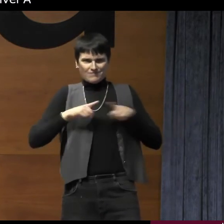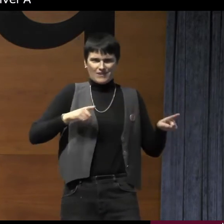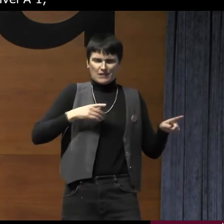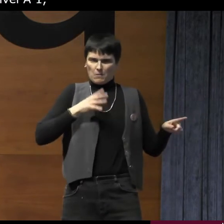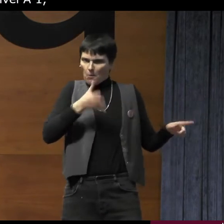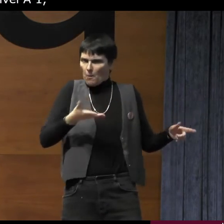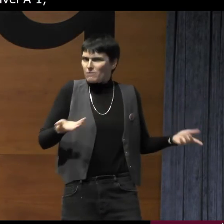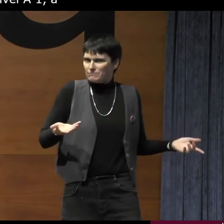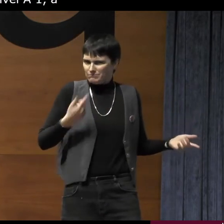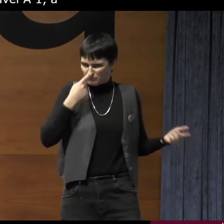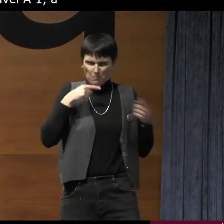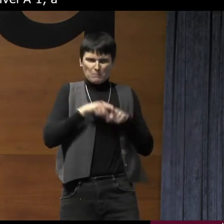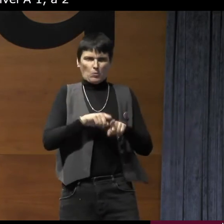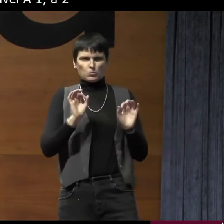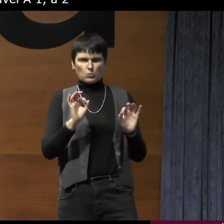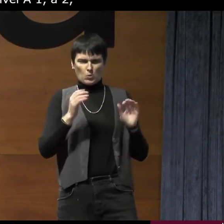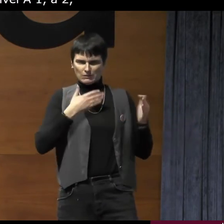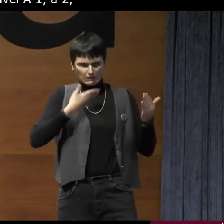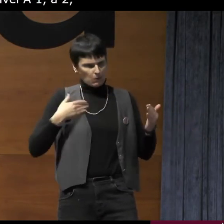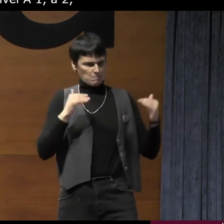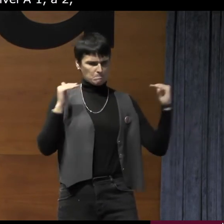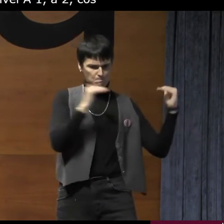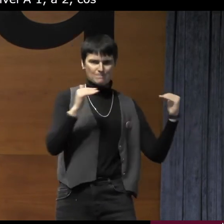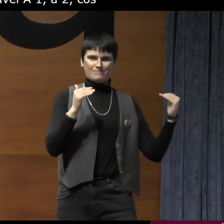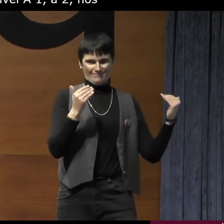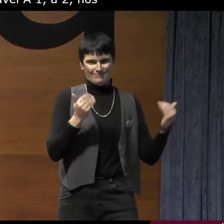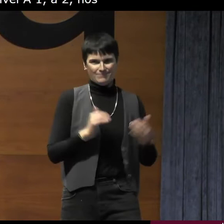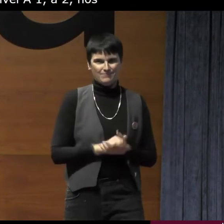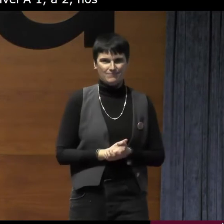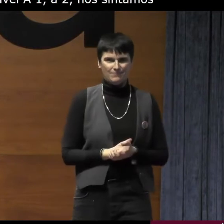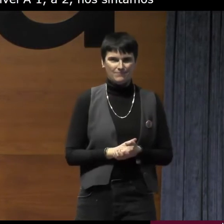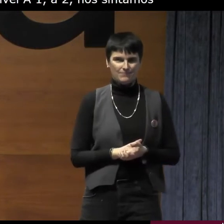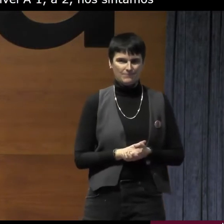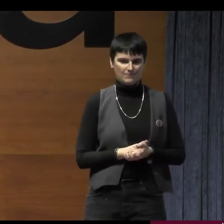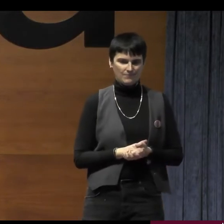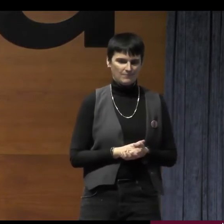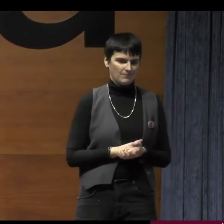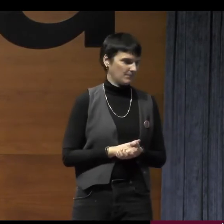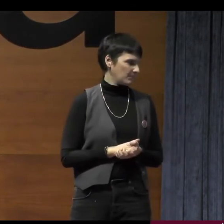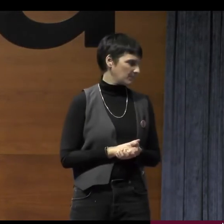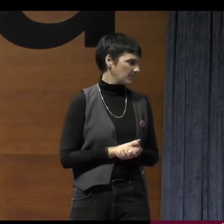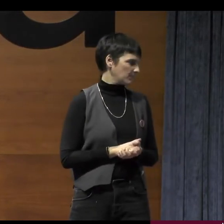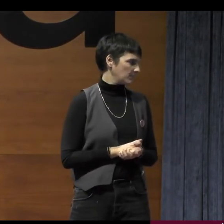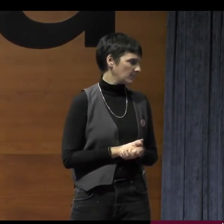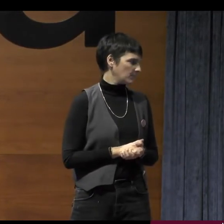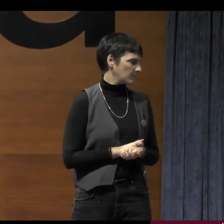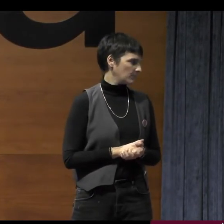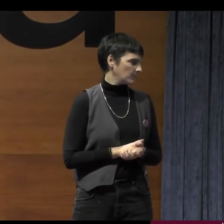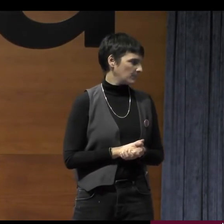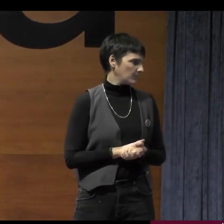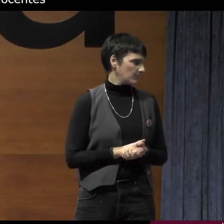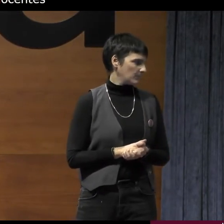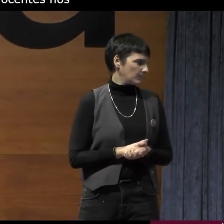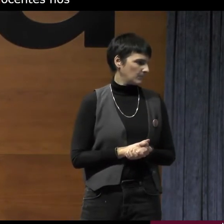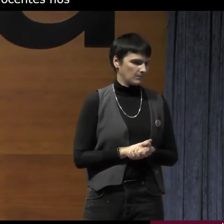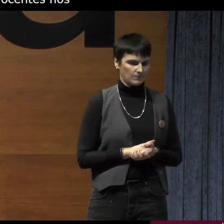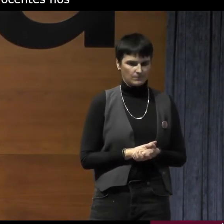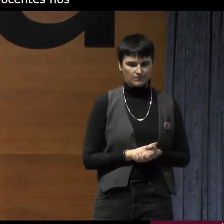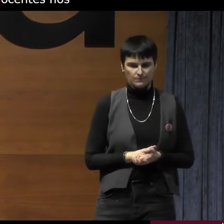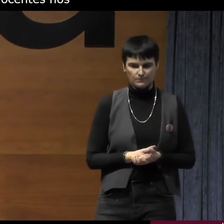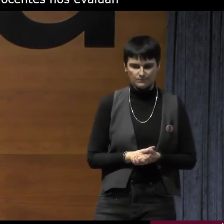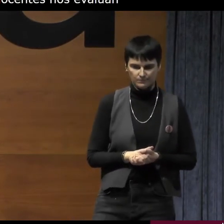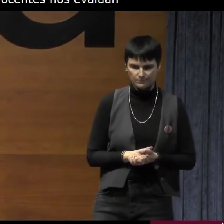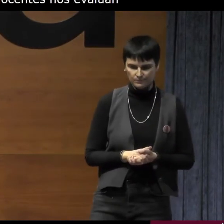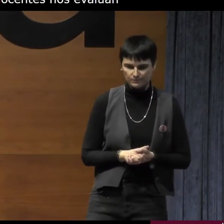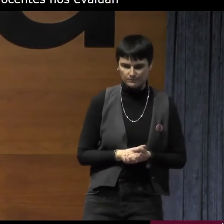que veamos que a lo mejor los docentes nos evalúan de manera diferente a nuestros compañeros oyentes y